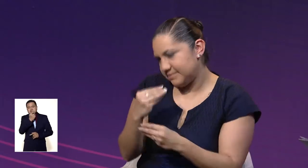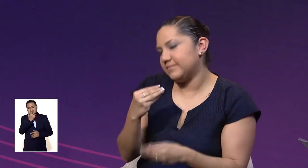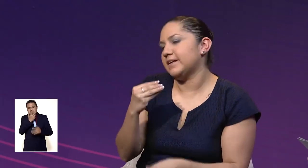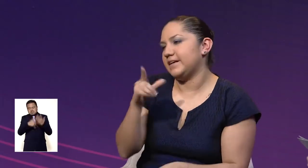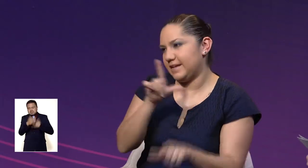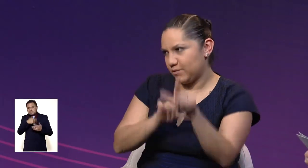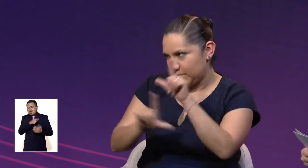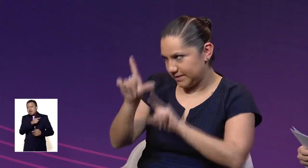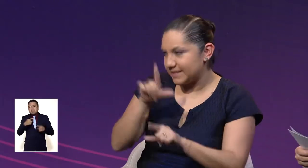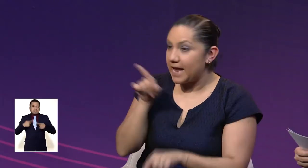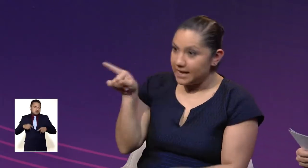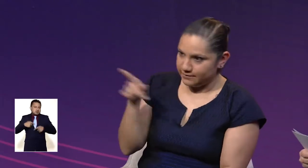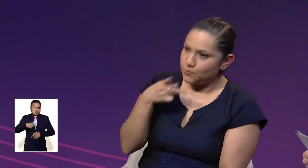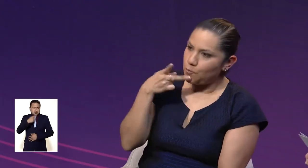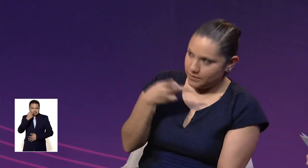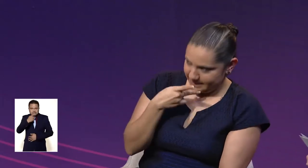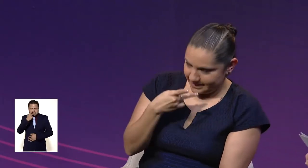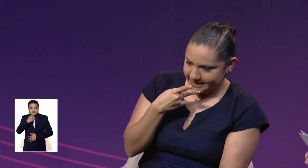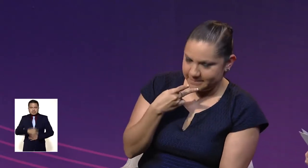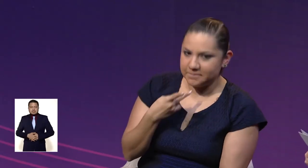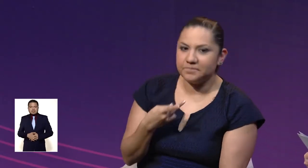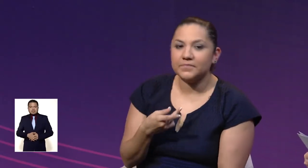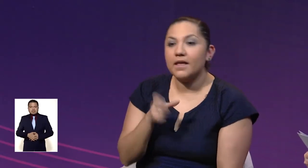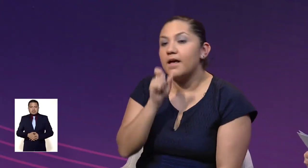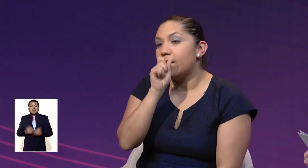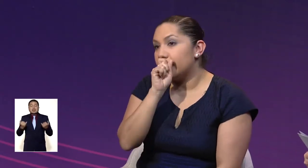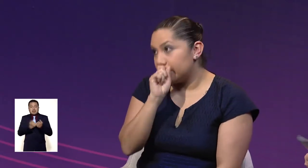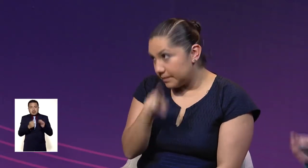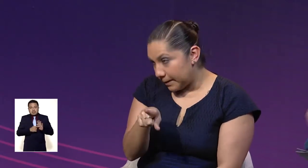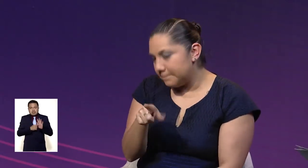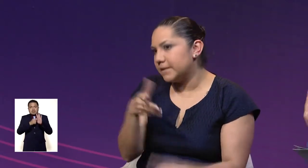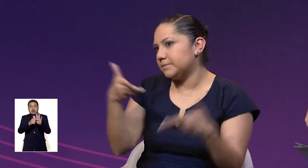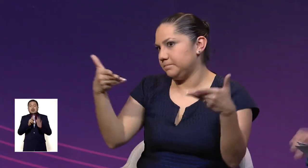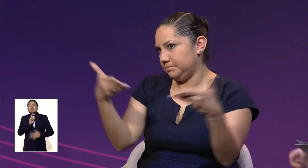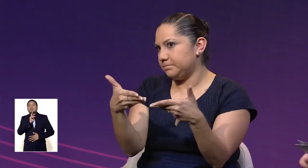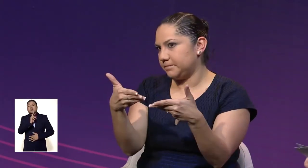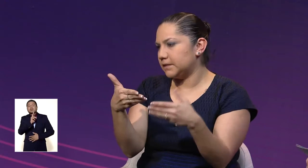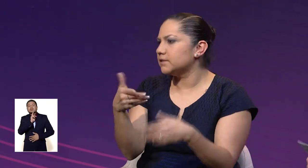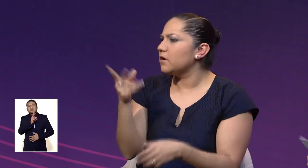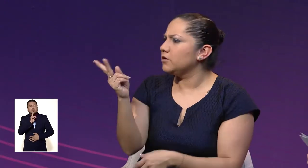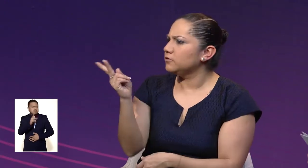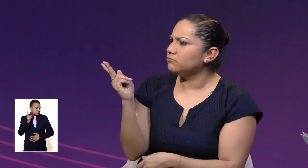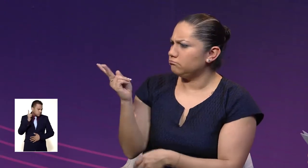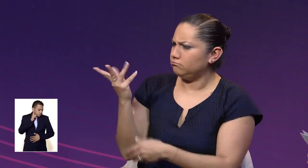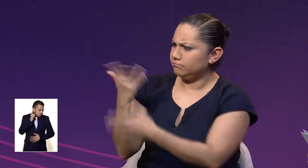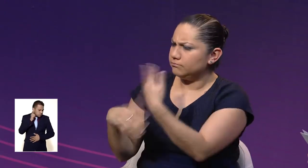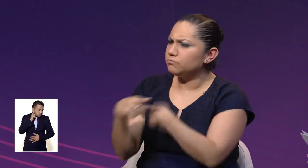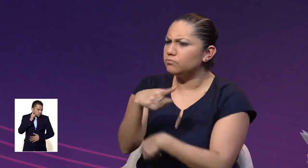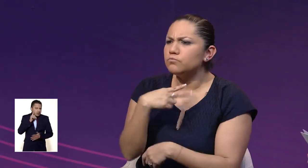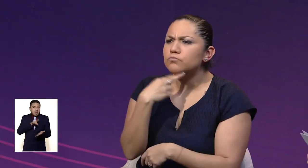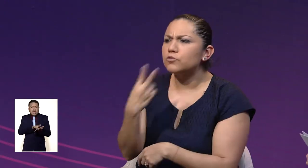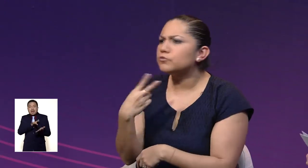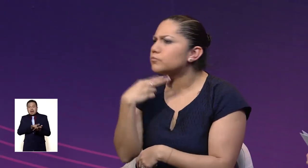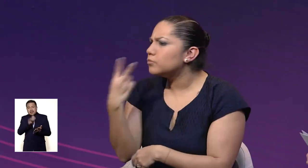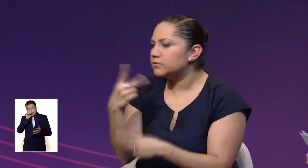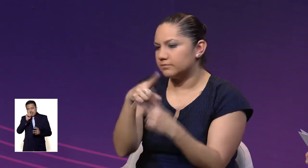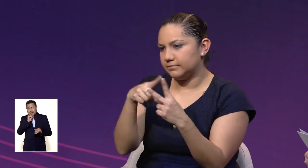una persona oyente. Y también quiero presentar a las voces que van a escuchar, quienes son en apoyo en la interpretación,